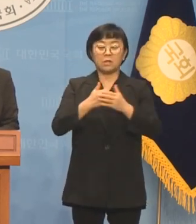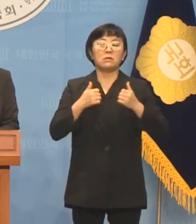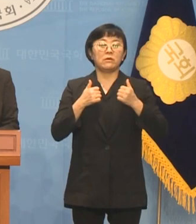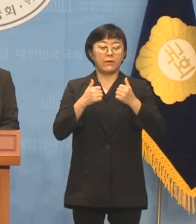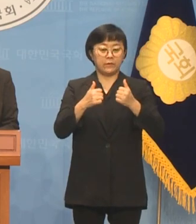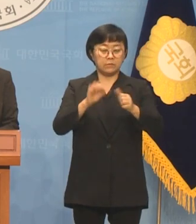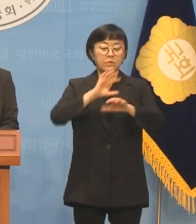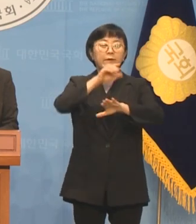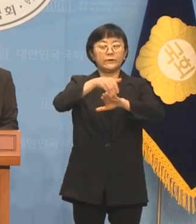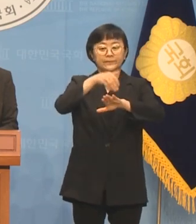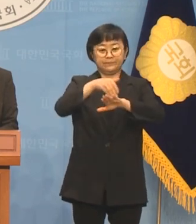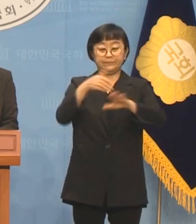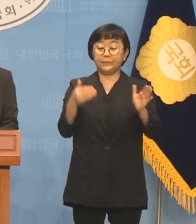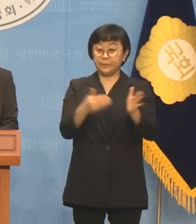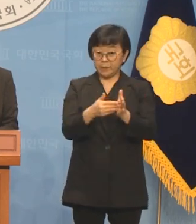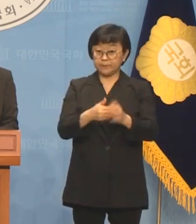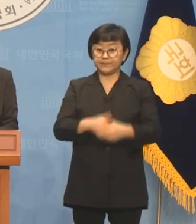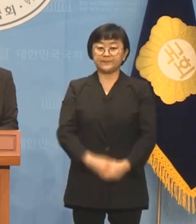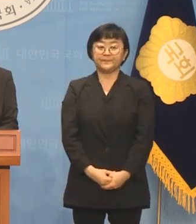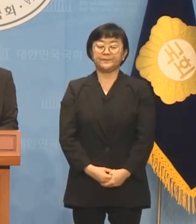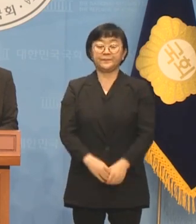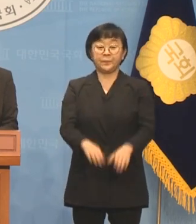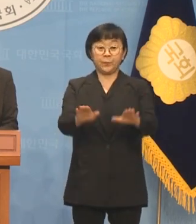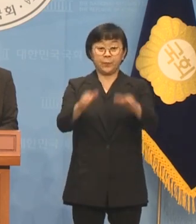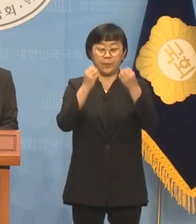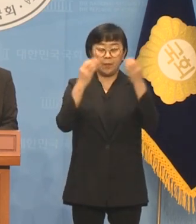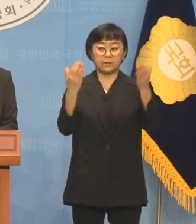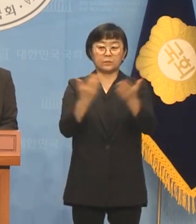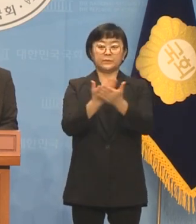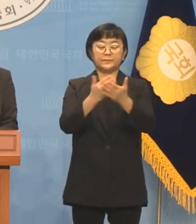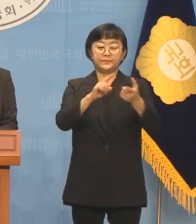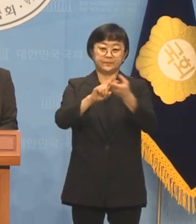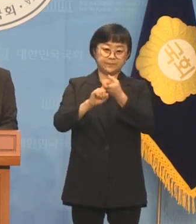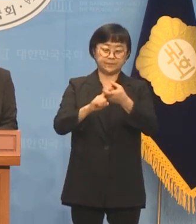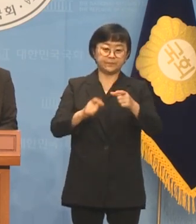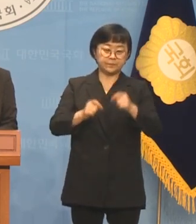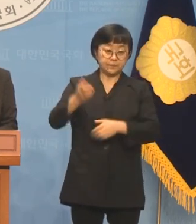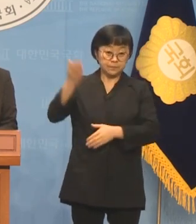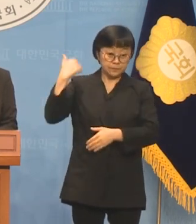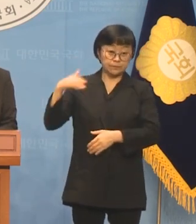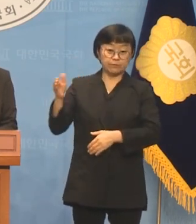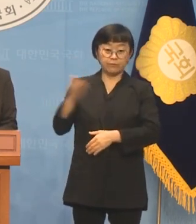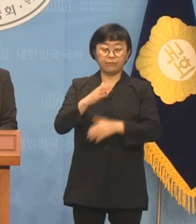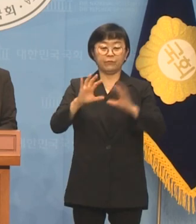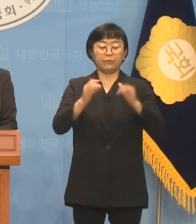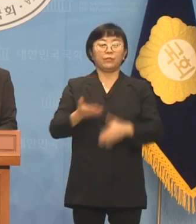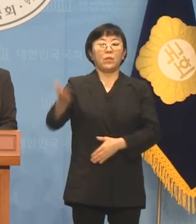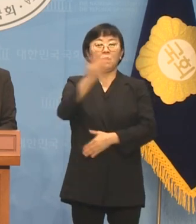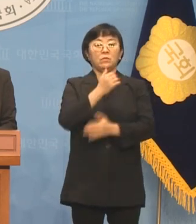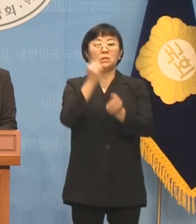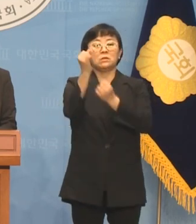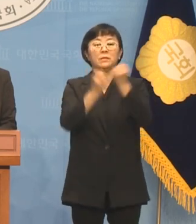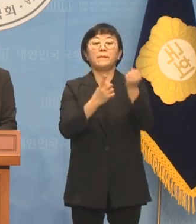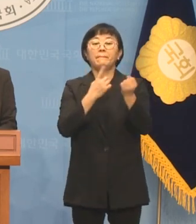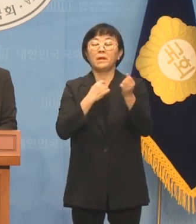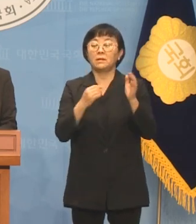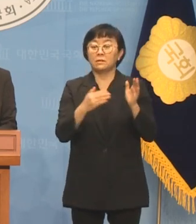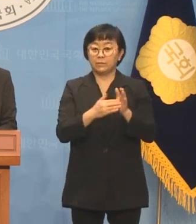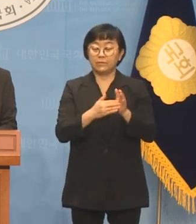갈고 닦아왔습니다. 오늘 새진보연합은 제가 오래전부터 국민 여러분들께